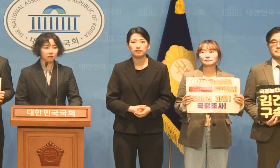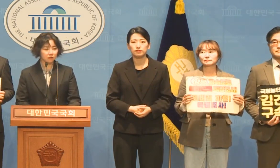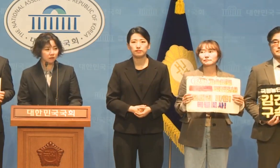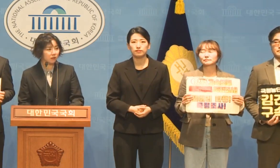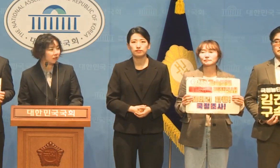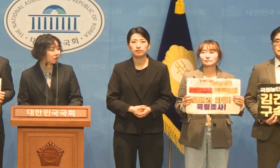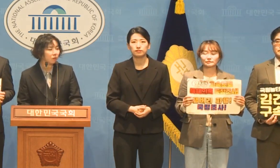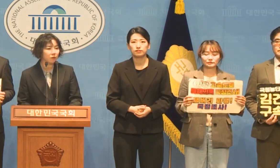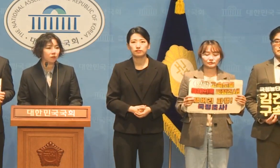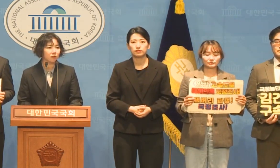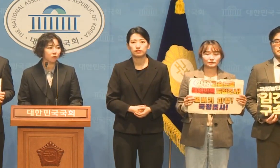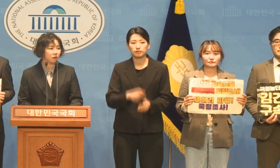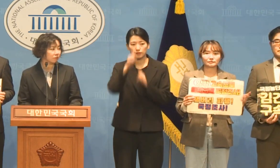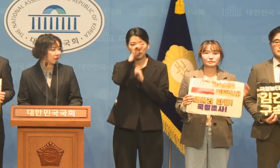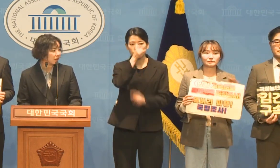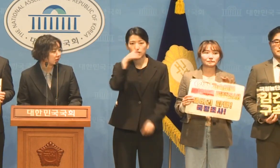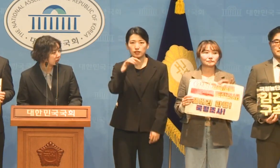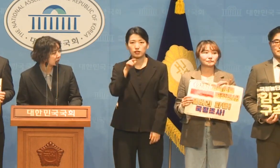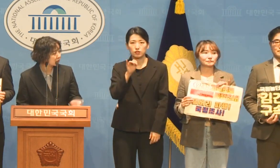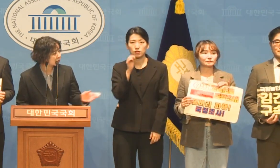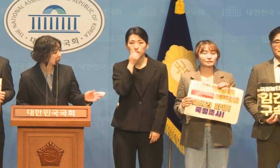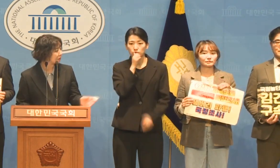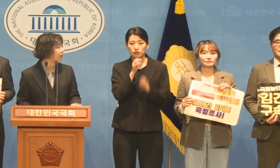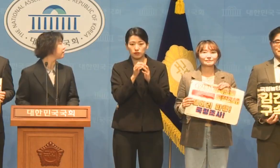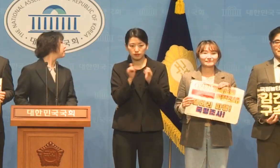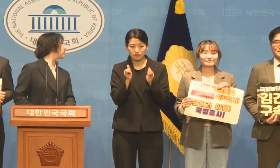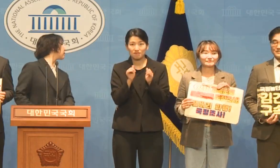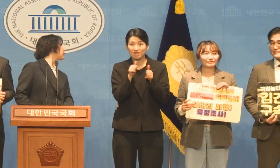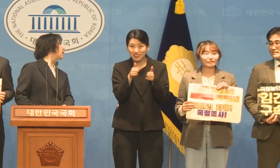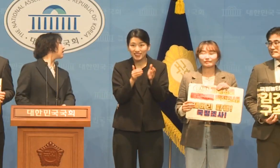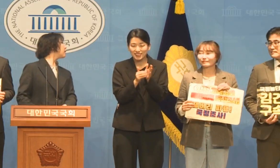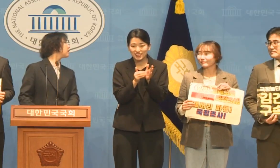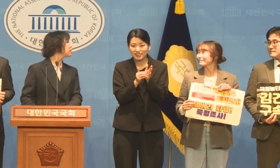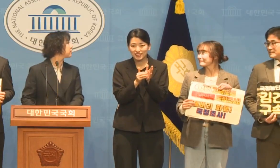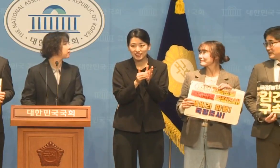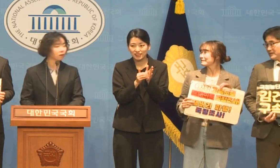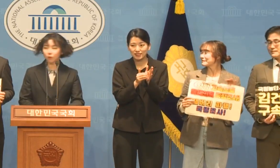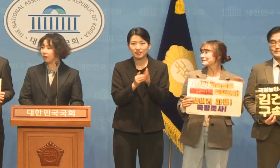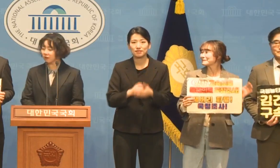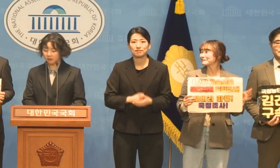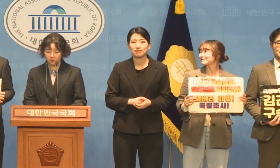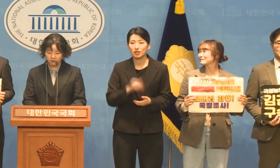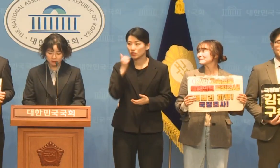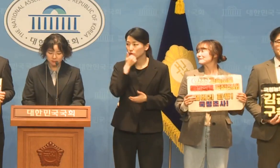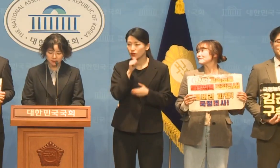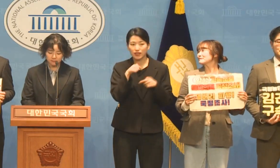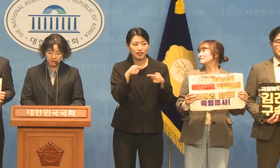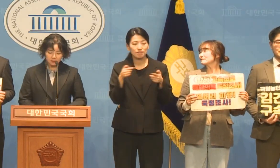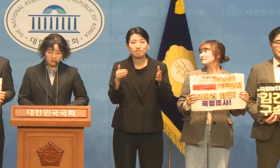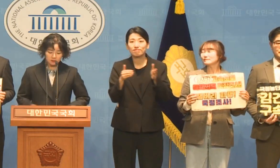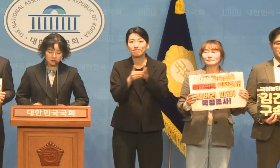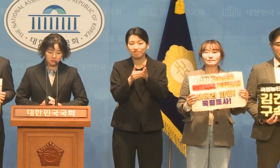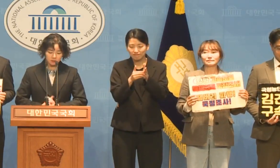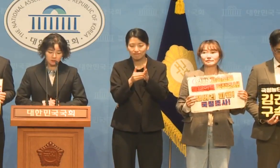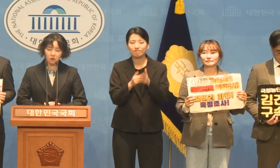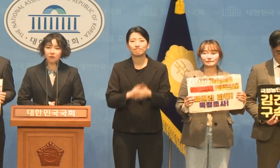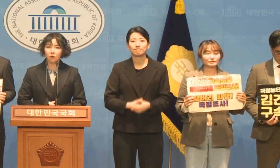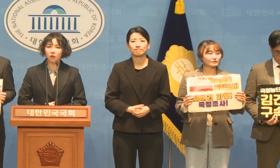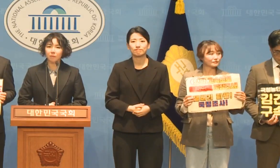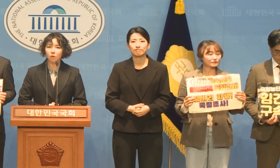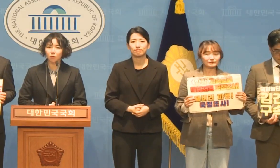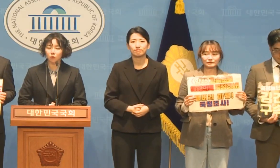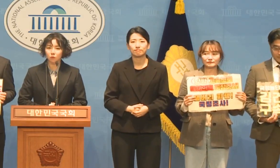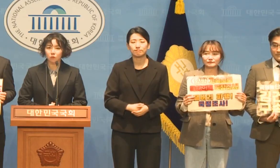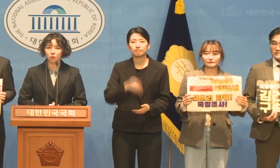네, 이희성 변호사님 오셨습니다. 인사드렸죠? 예. 다 소개해드린 것 같습니다. 네, 그러면